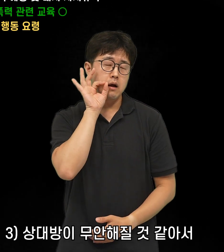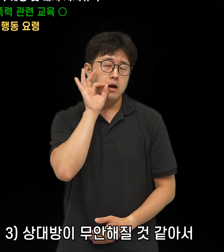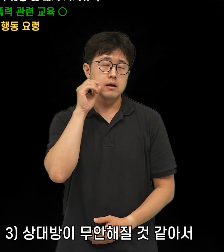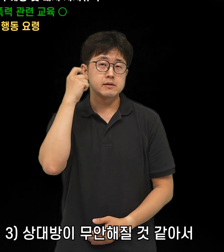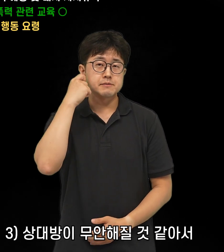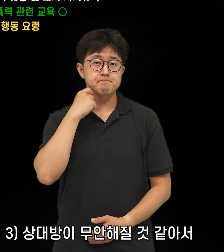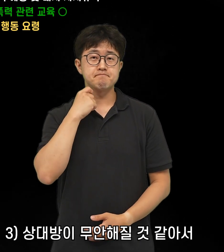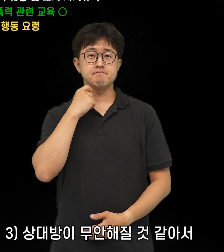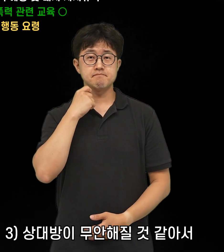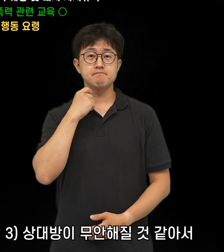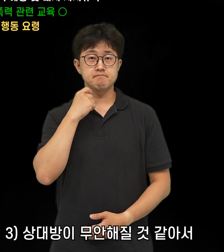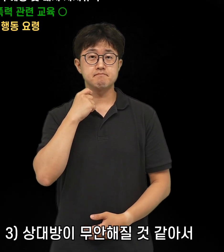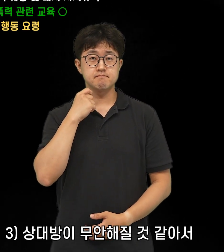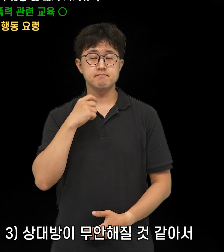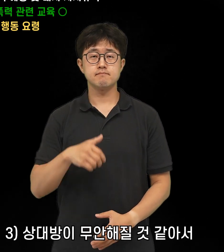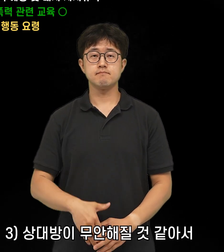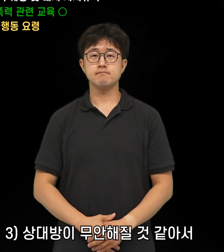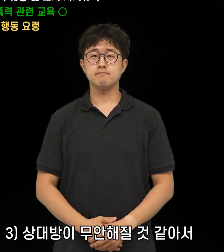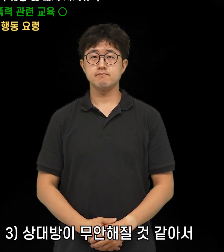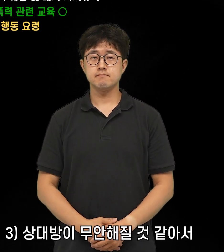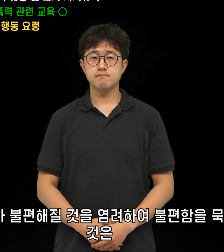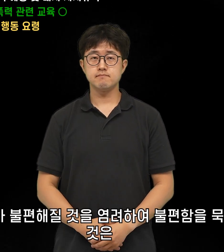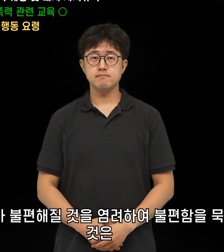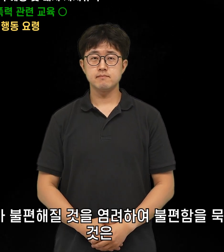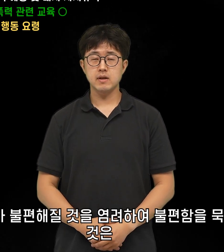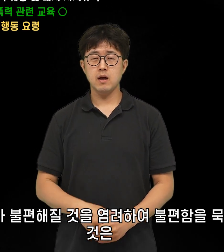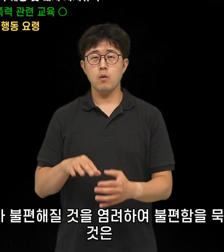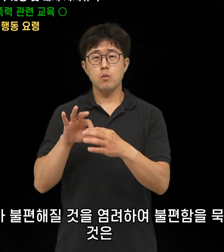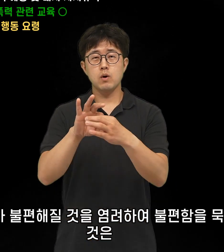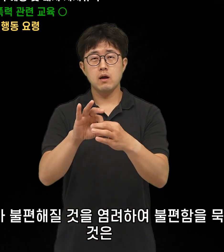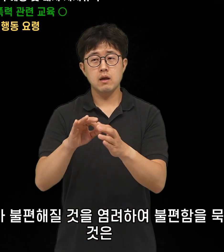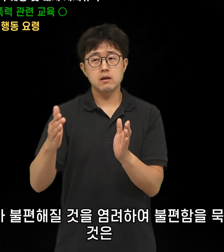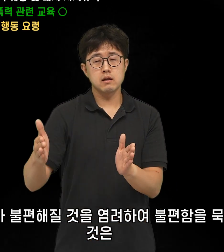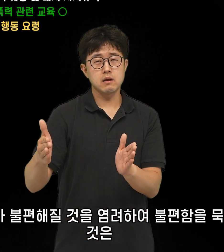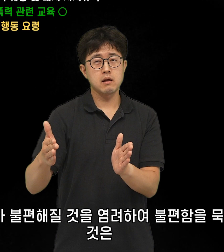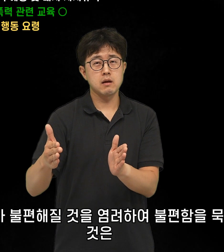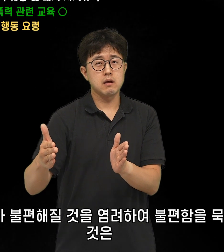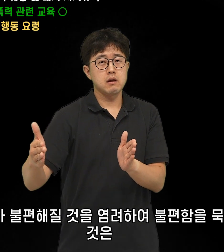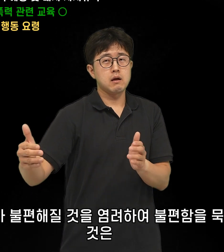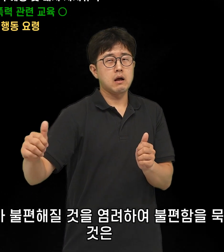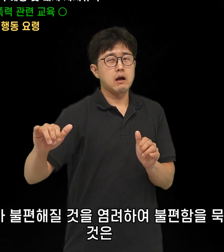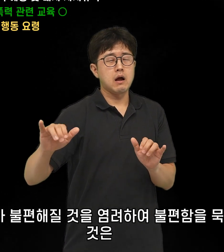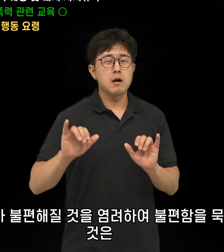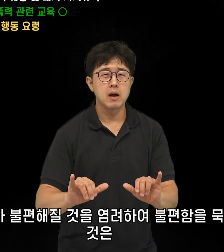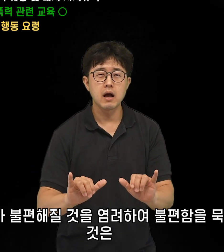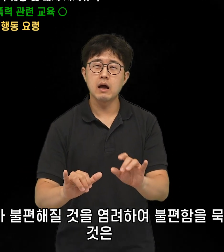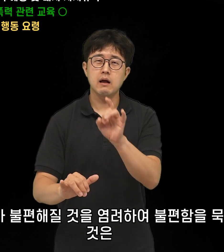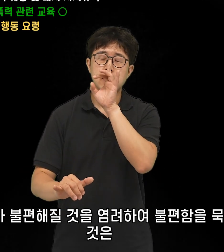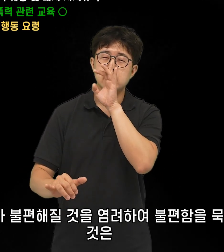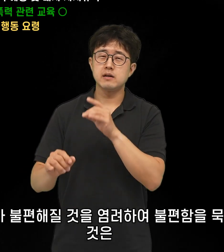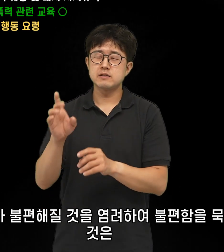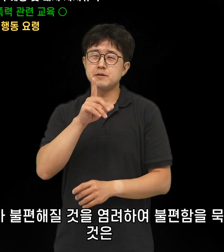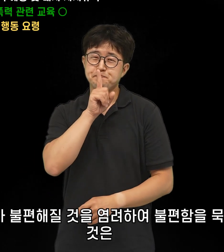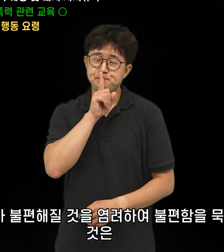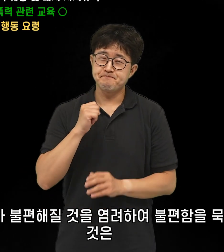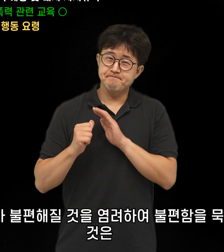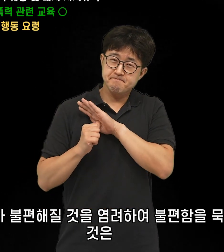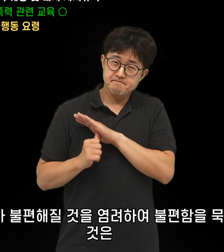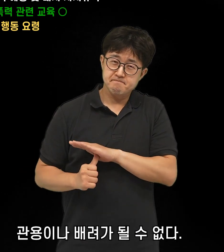상대방이 무안해질 것 같아서 또는 관계가 불편해질 것을 염려하여 불편함을 묵인하는 것은